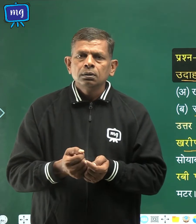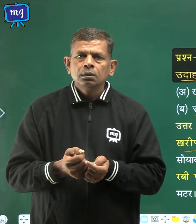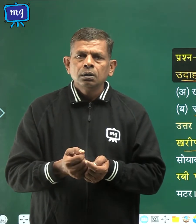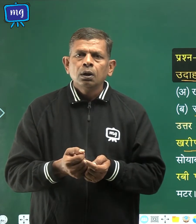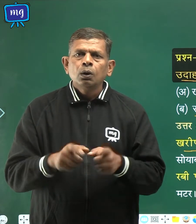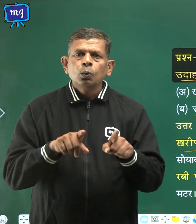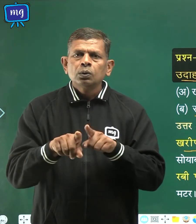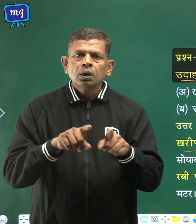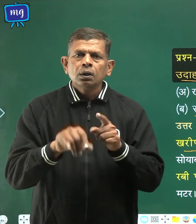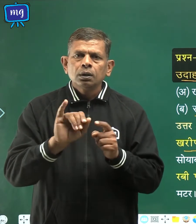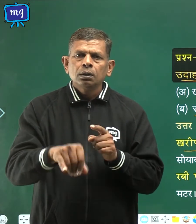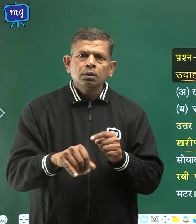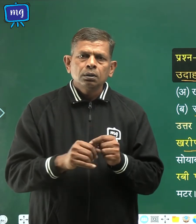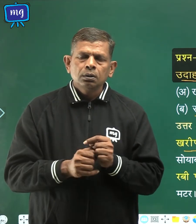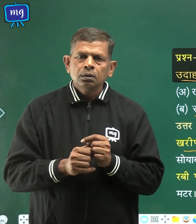उदाहरण है